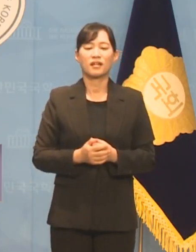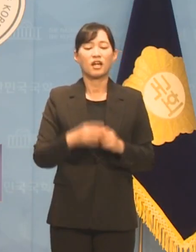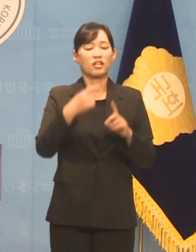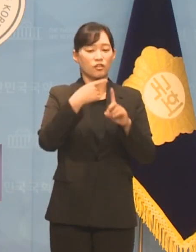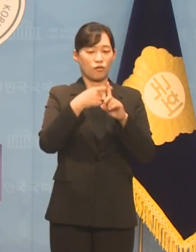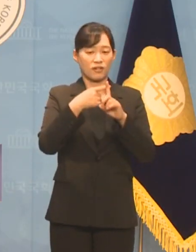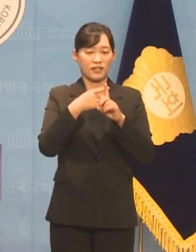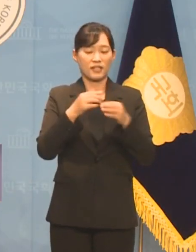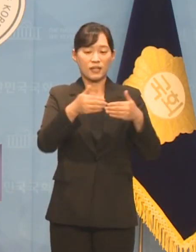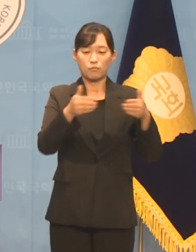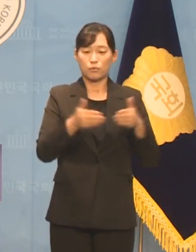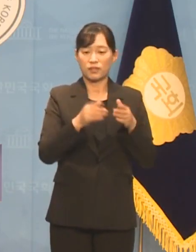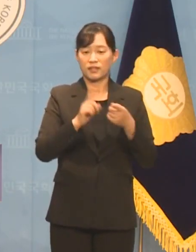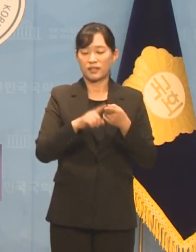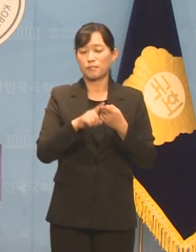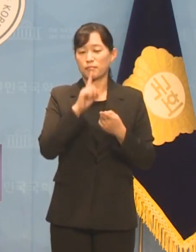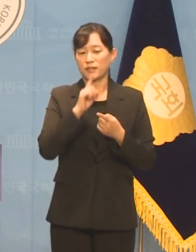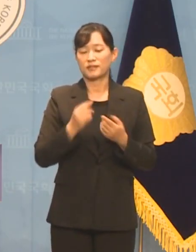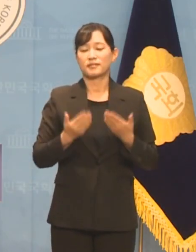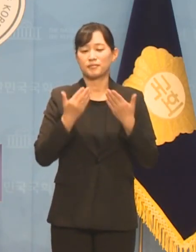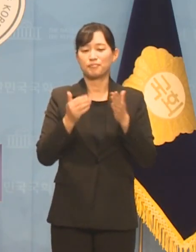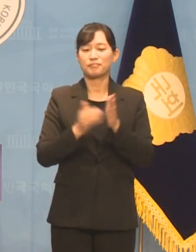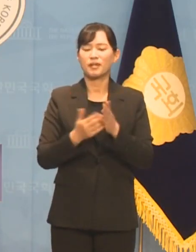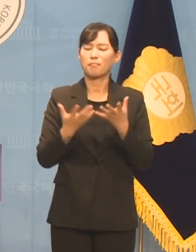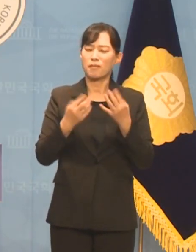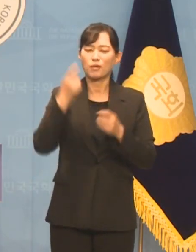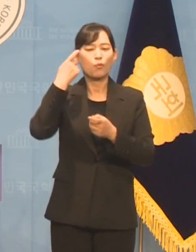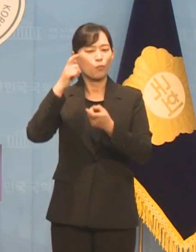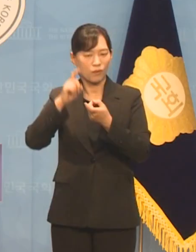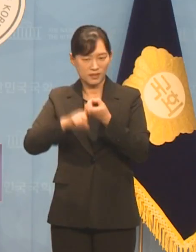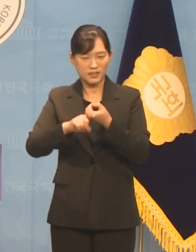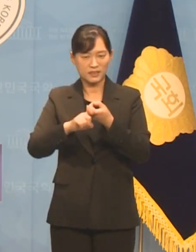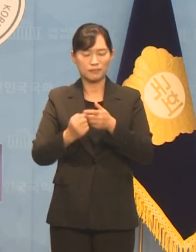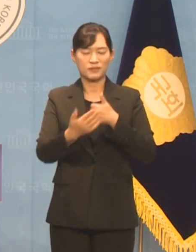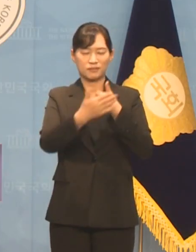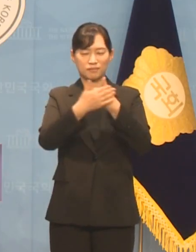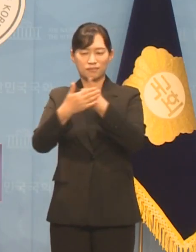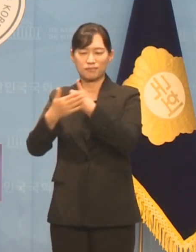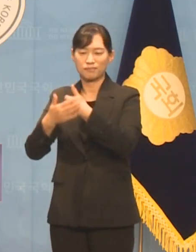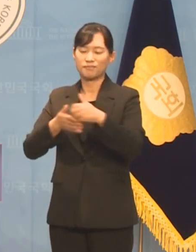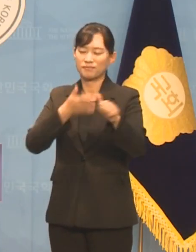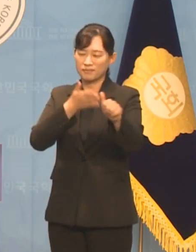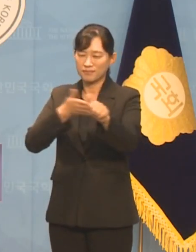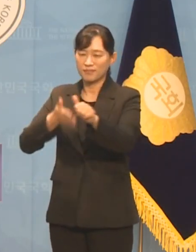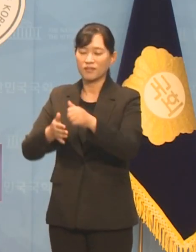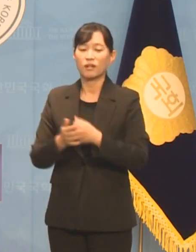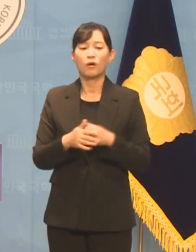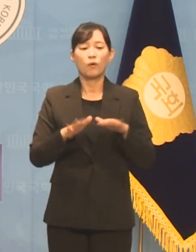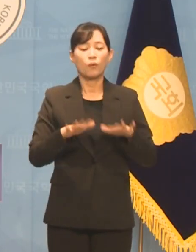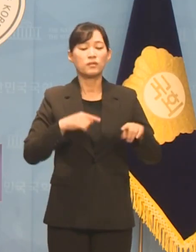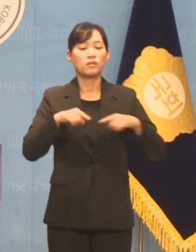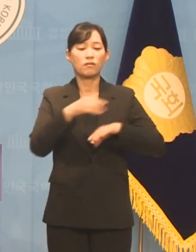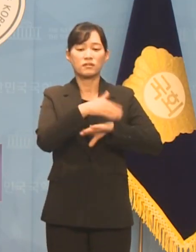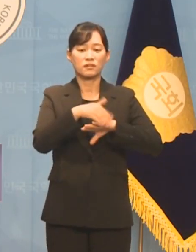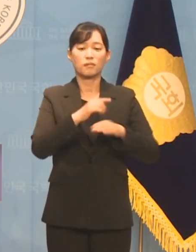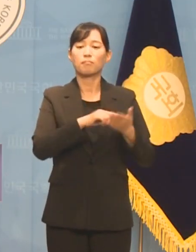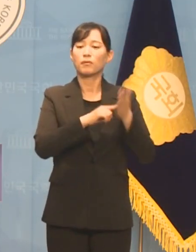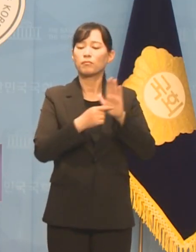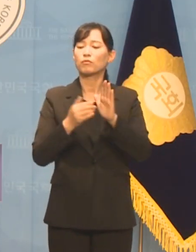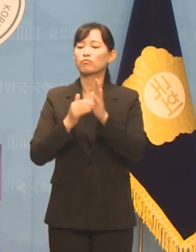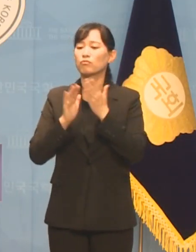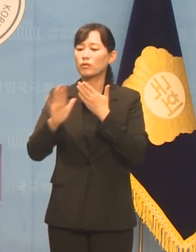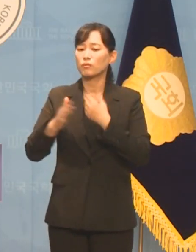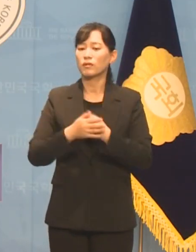캠프에 대한 소개를 드렸습니다. 많은 관심과 응원을 부탁드리겠습니다. 오늘 정책 발표